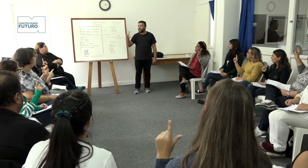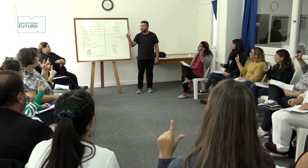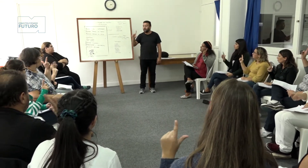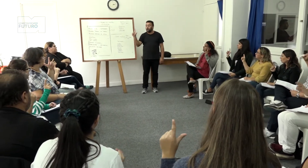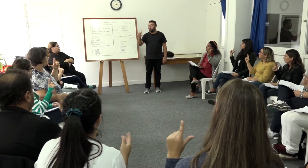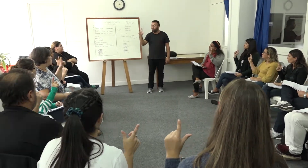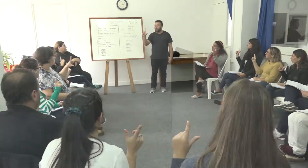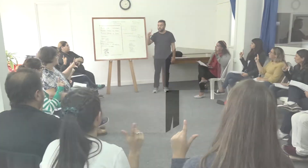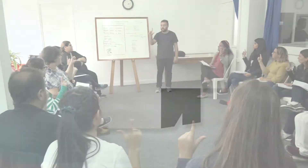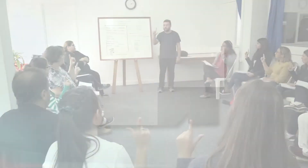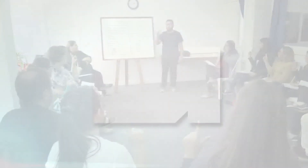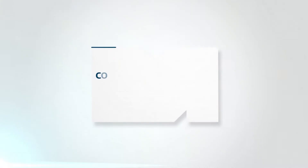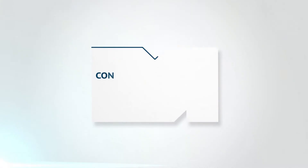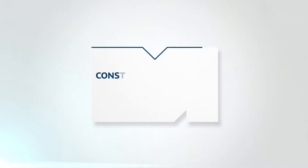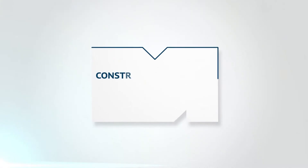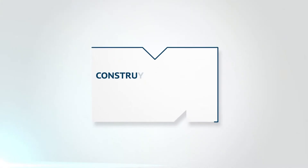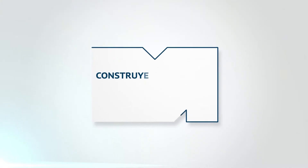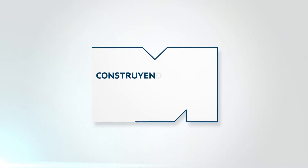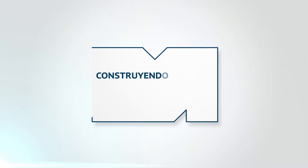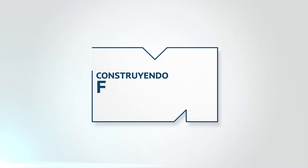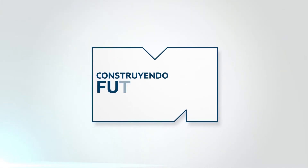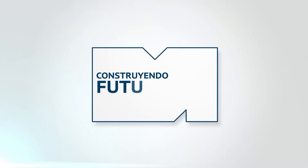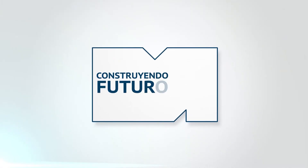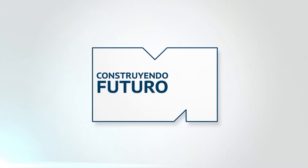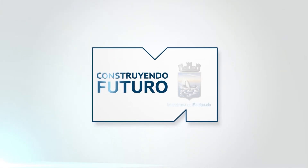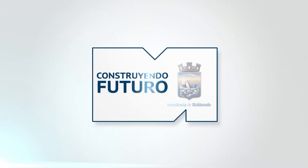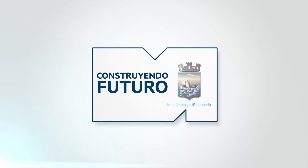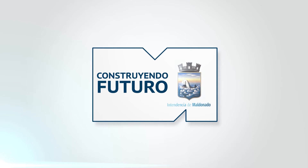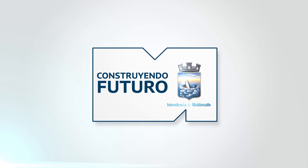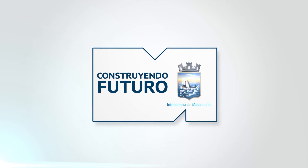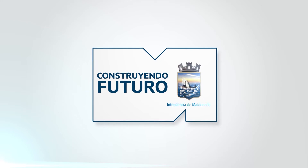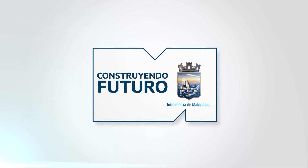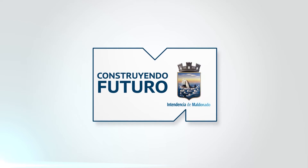Intendencia de Maldonado, construyendo futuro.